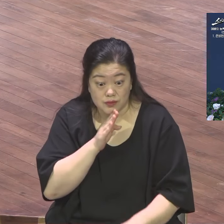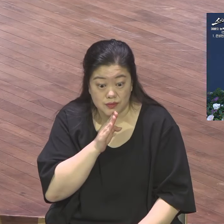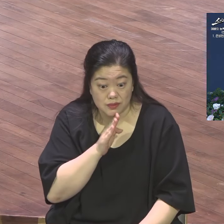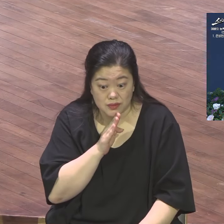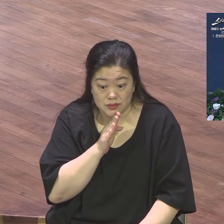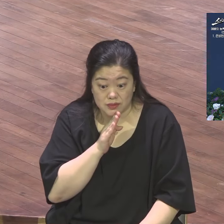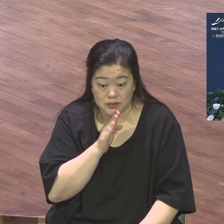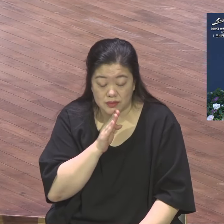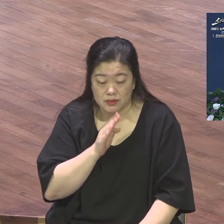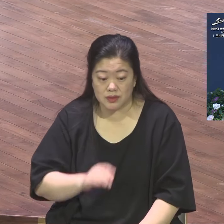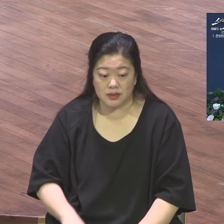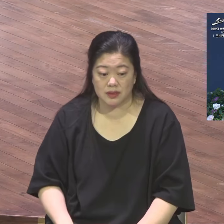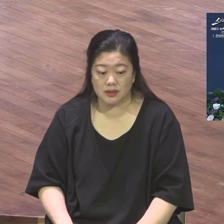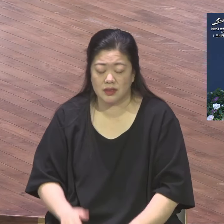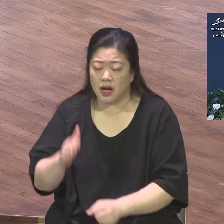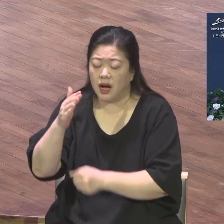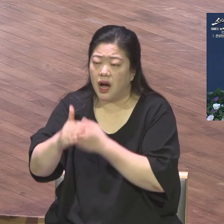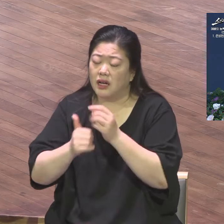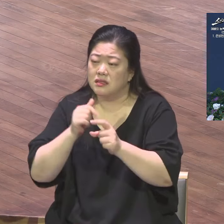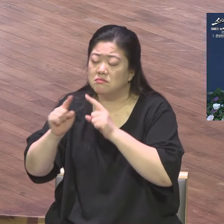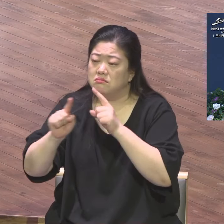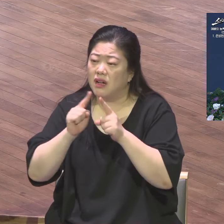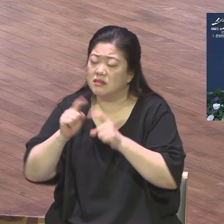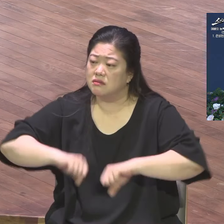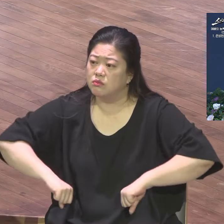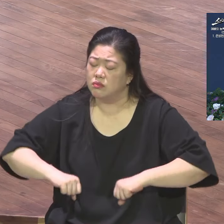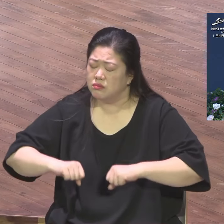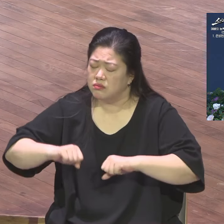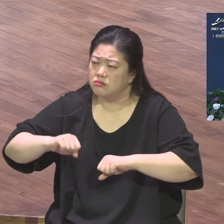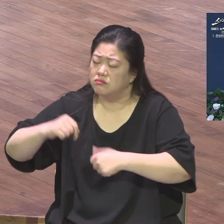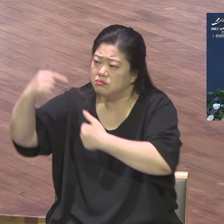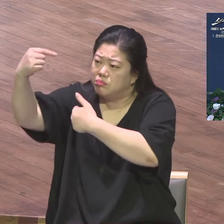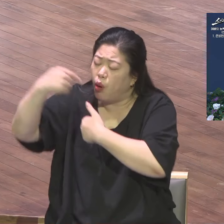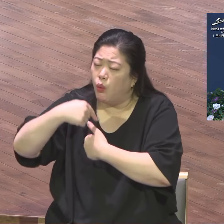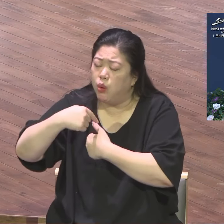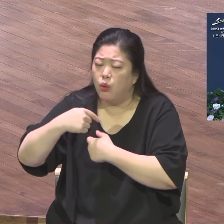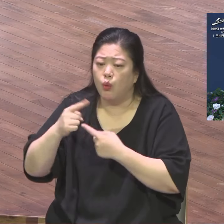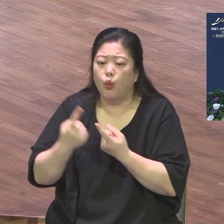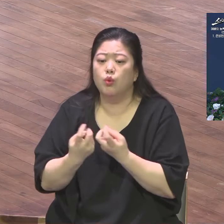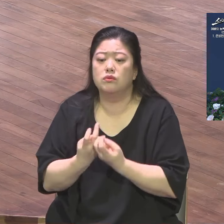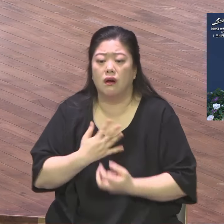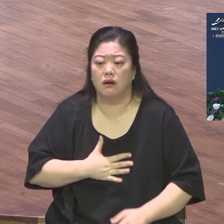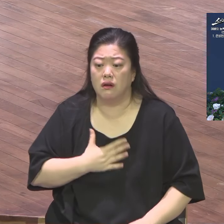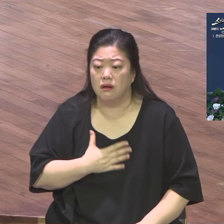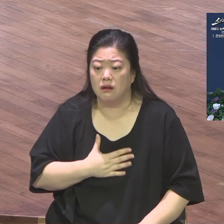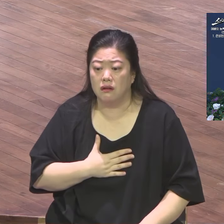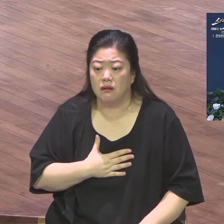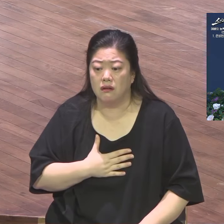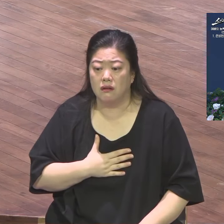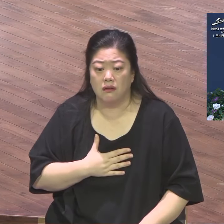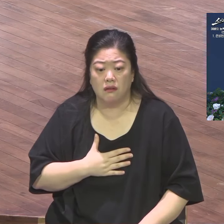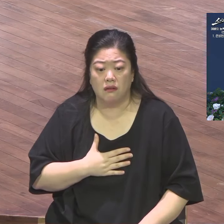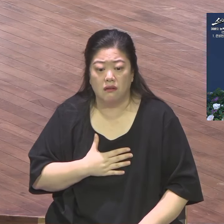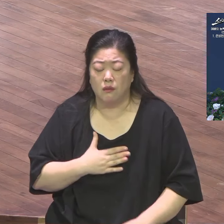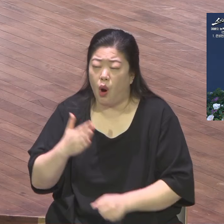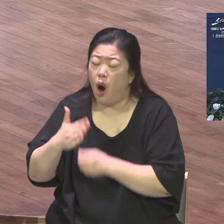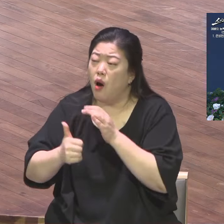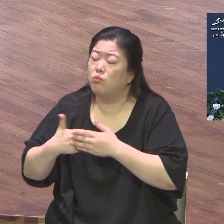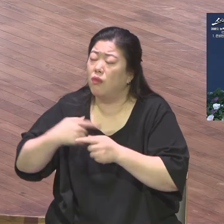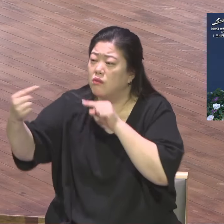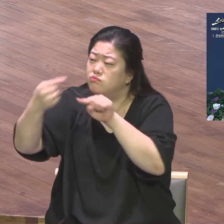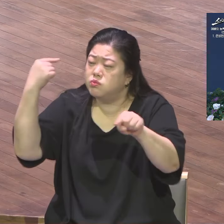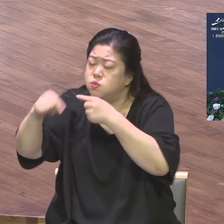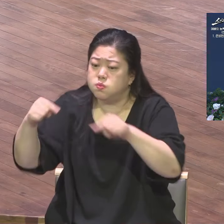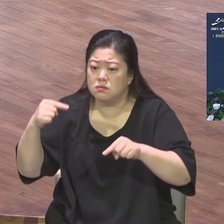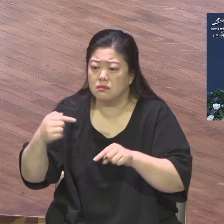말씀을 듣는 청종하는 삶이 신앙생활이에요. 말씀이 들려져야 돼요. 아멘. 말씀이